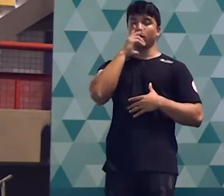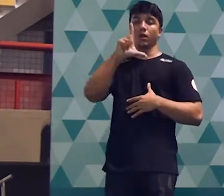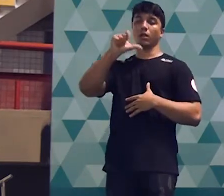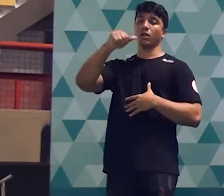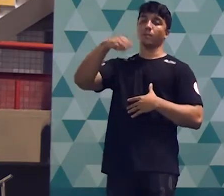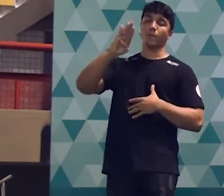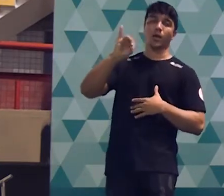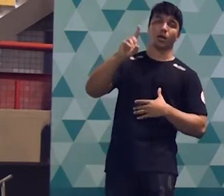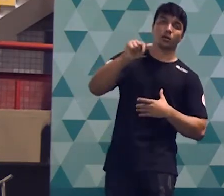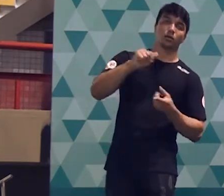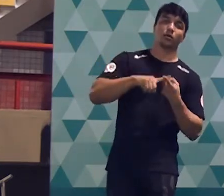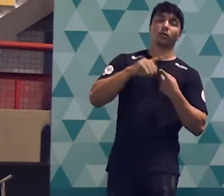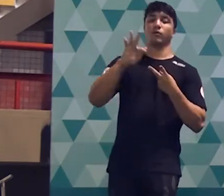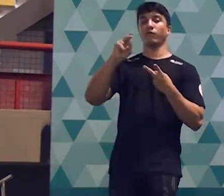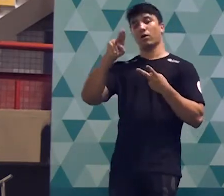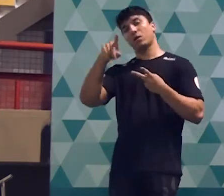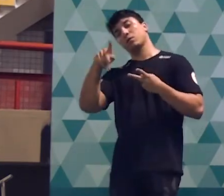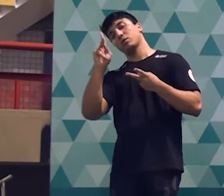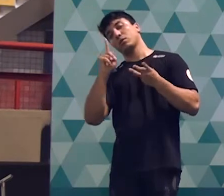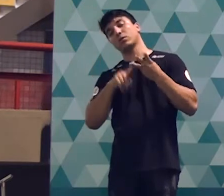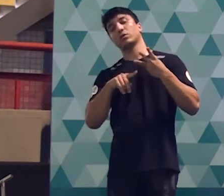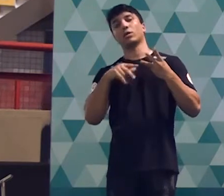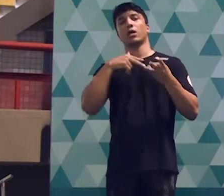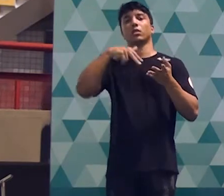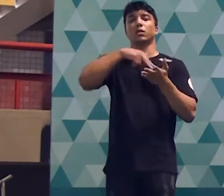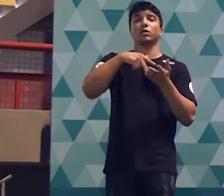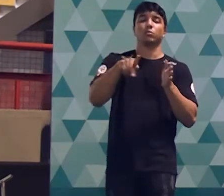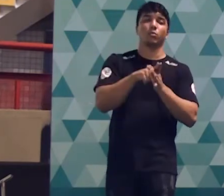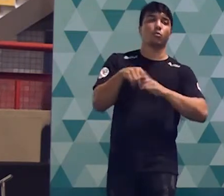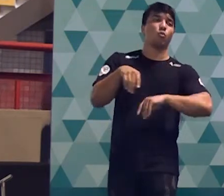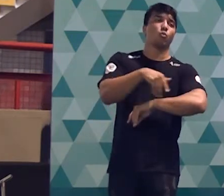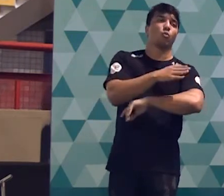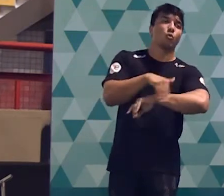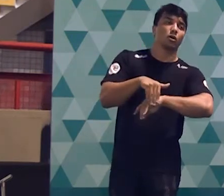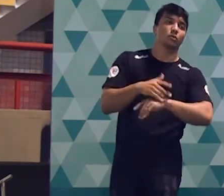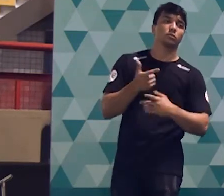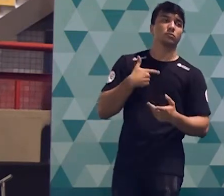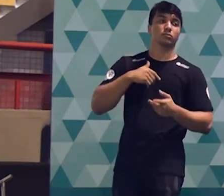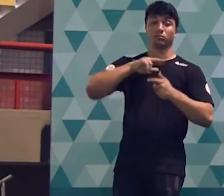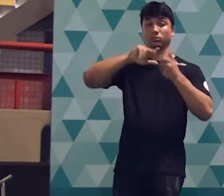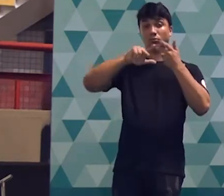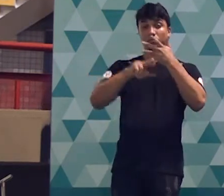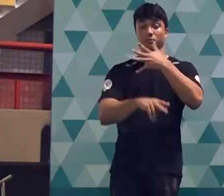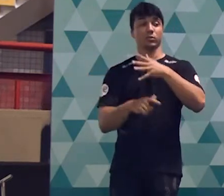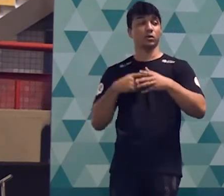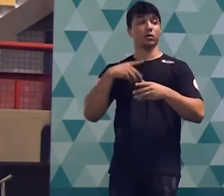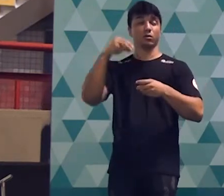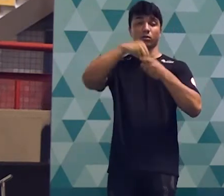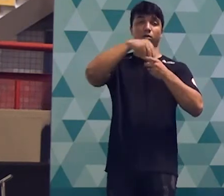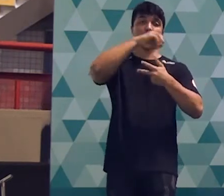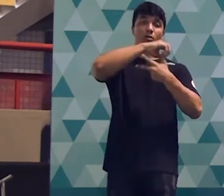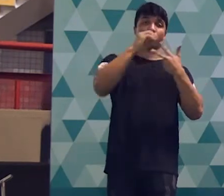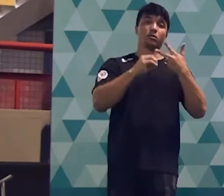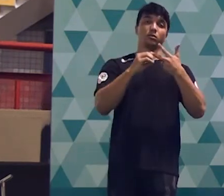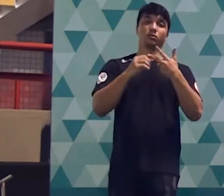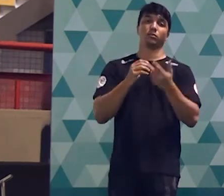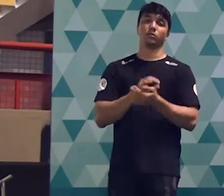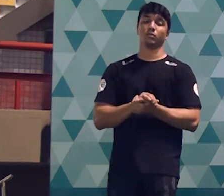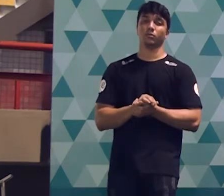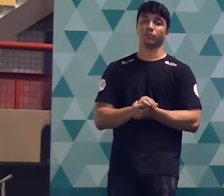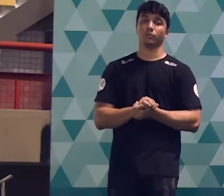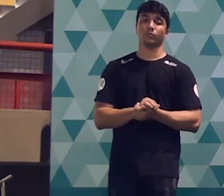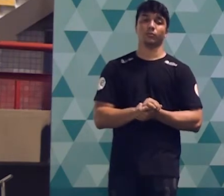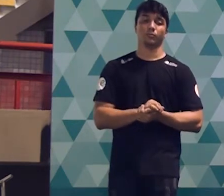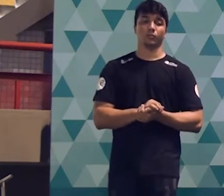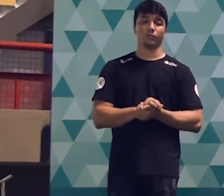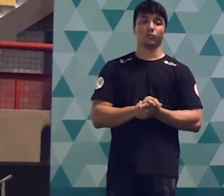funk, vem a dança de rua. Tudo isso cai no Enem. Tudo isso cai no Enem. E como é que a gente estuda isso? Vendo essa